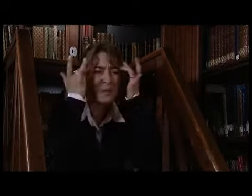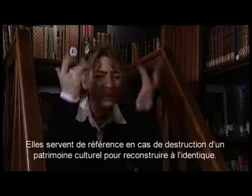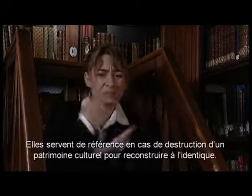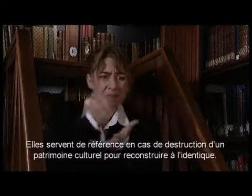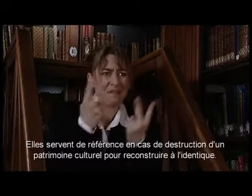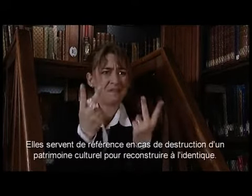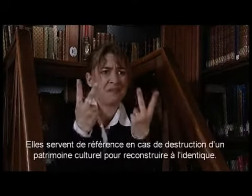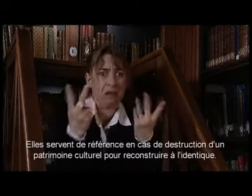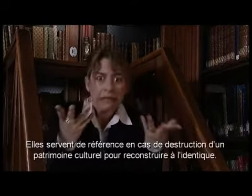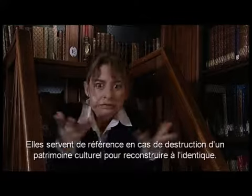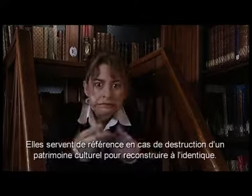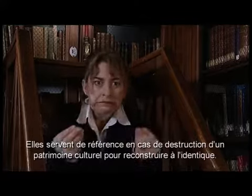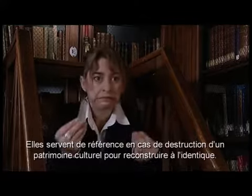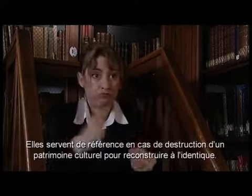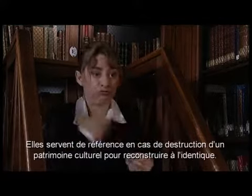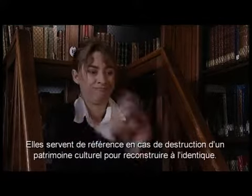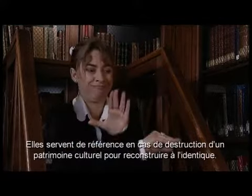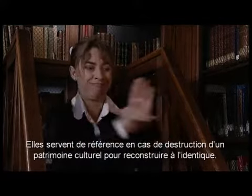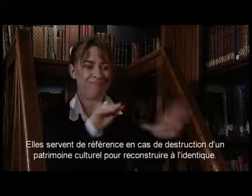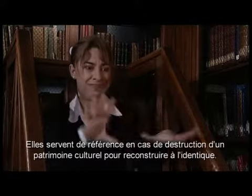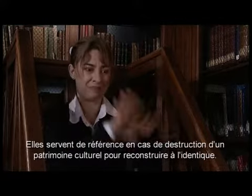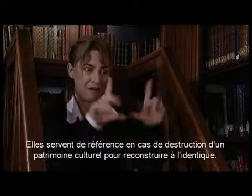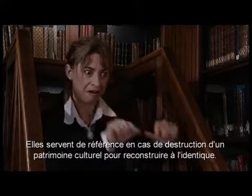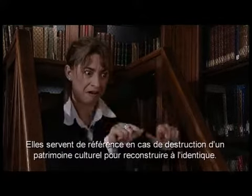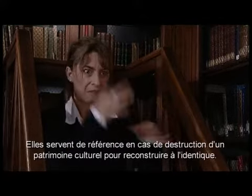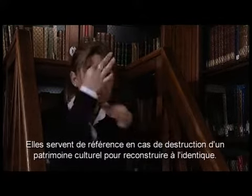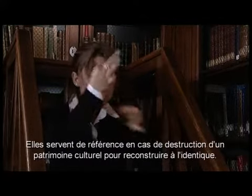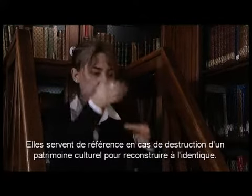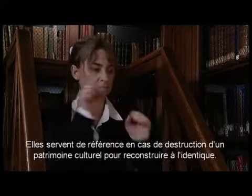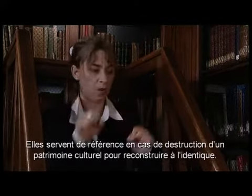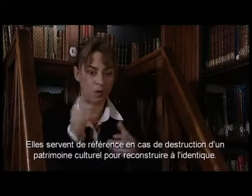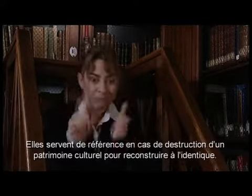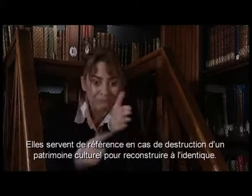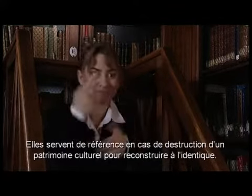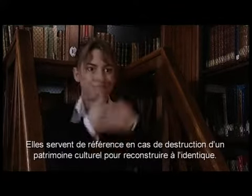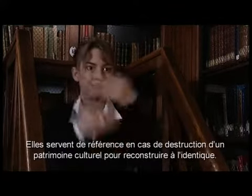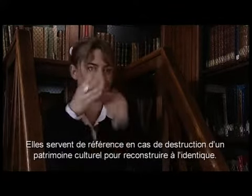Elles servent de référence en cas de destruction d'un patrimoine culturel pour reconstruire à l'identique.